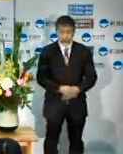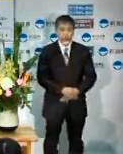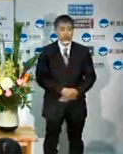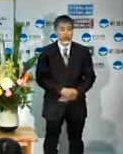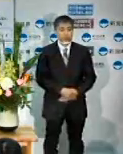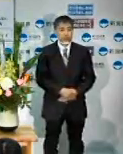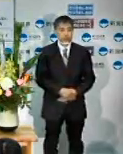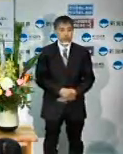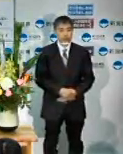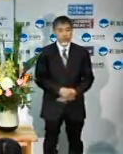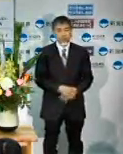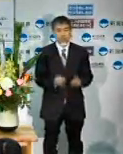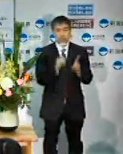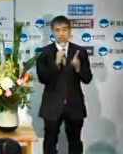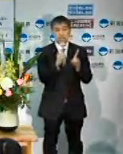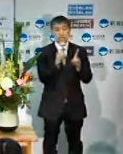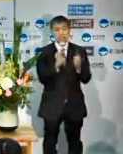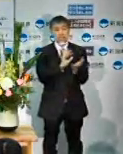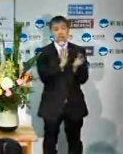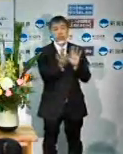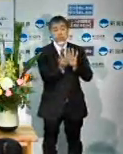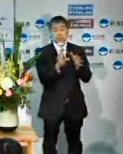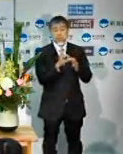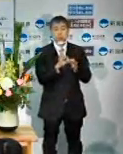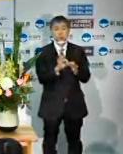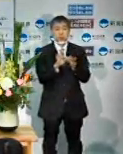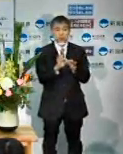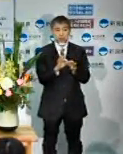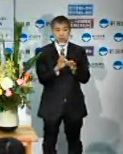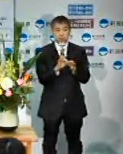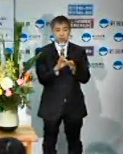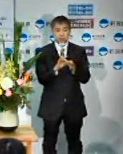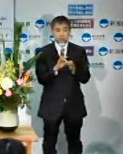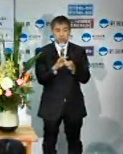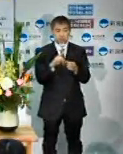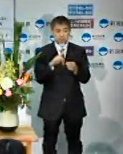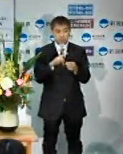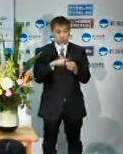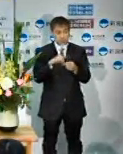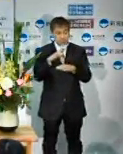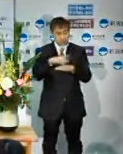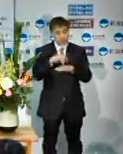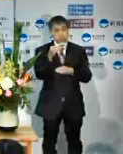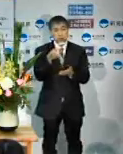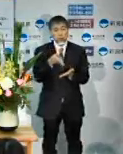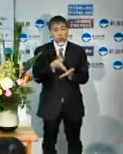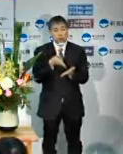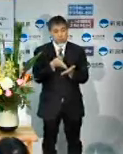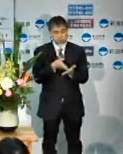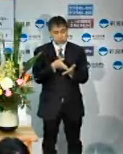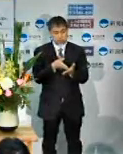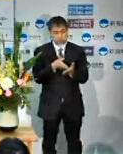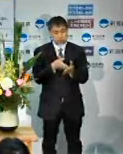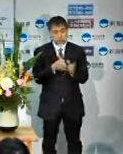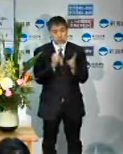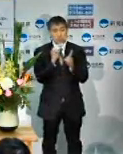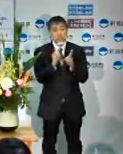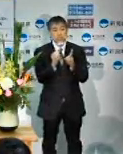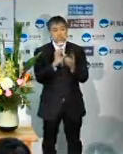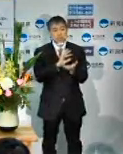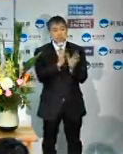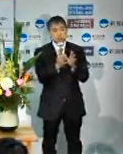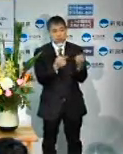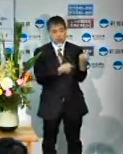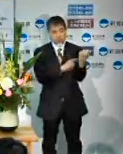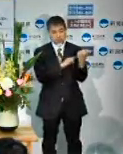です。デジタル化のところでお伺いしたんですけども、ね、先ほど年頭の訓示のところで、まあ、デジタル化力を入れなければならないというところで、